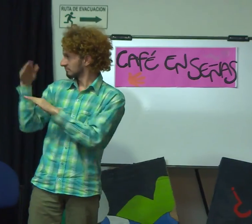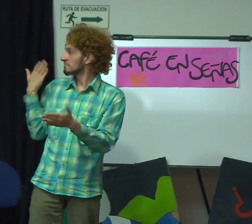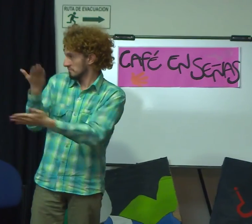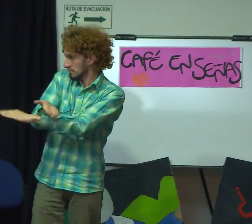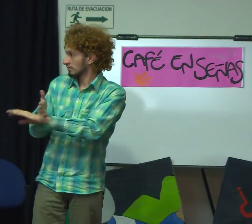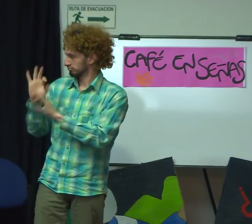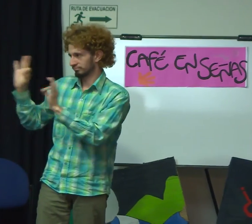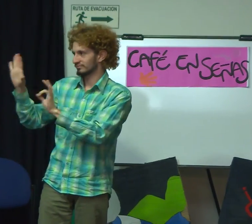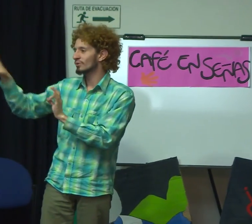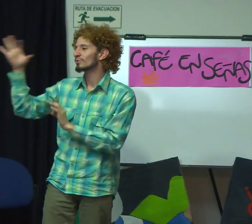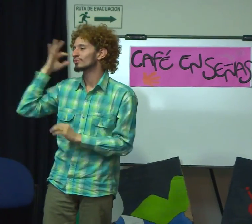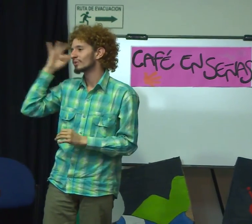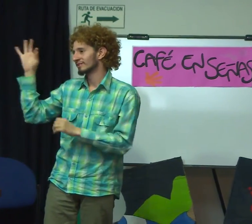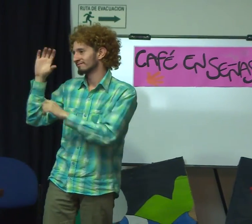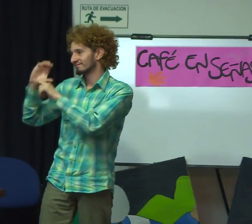Viendo el video, pienso que